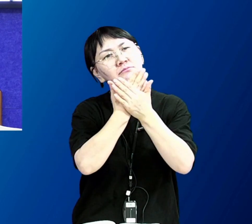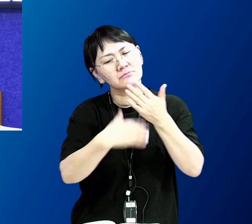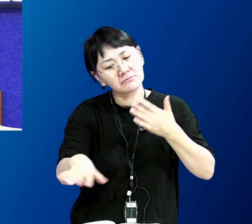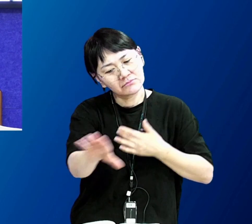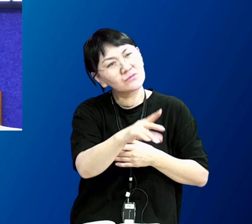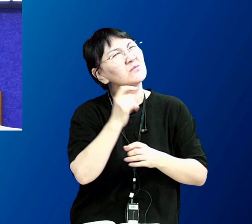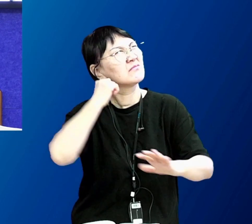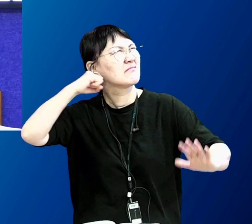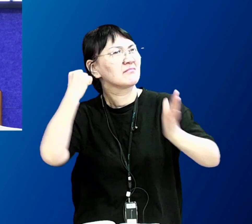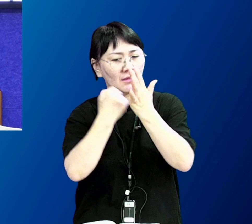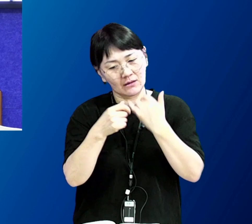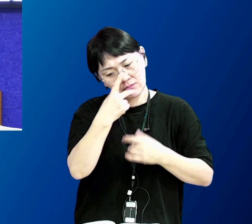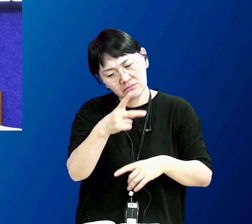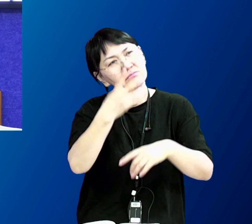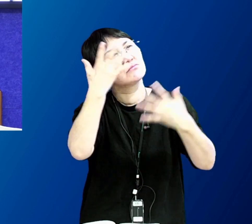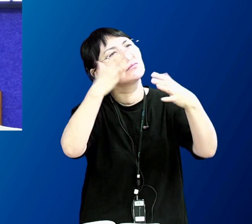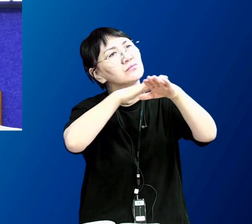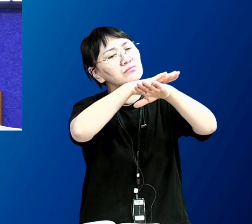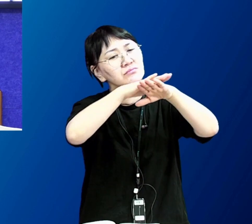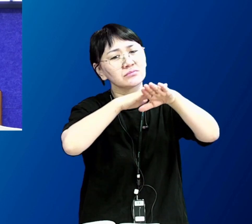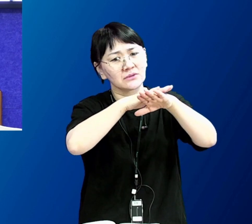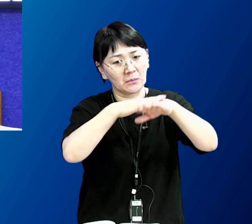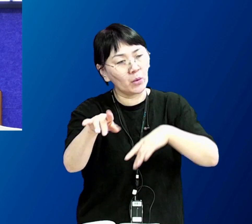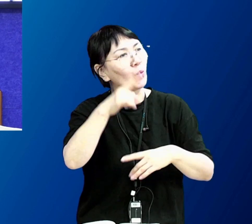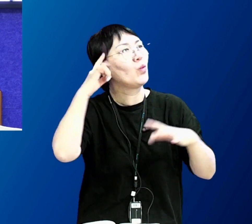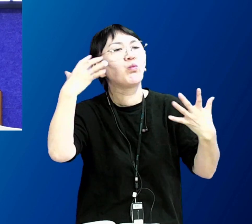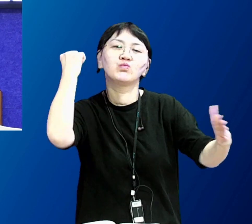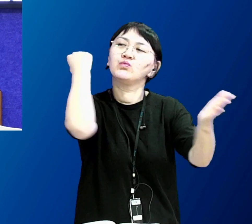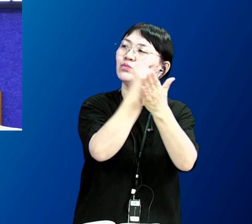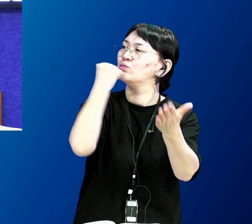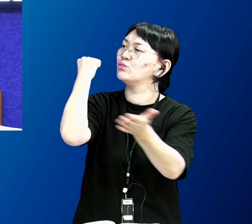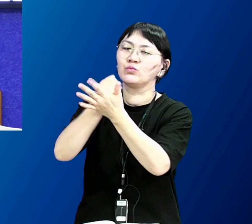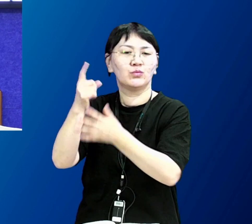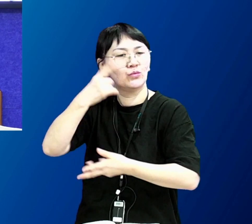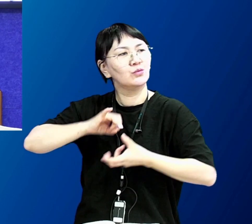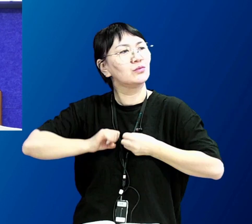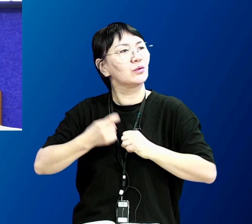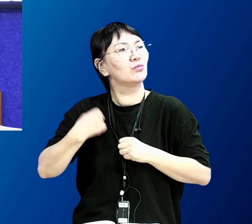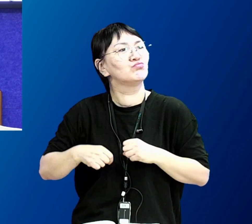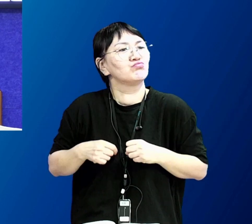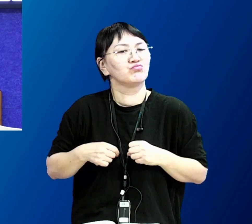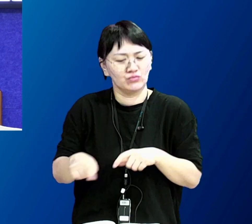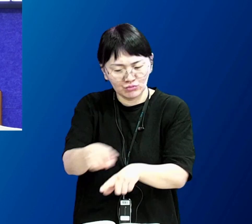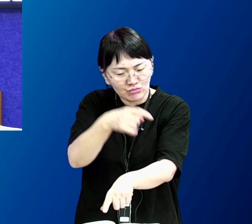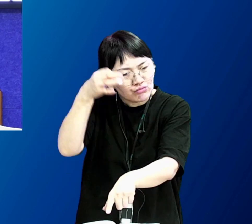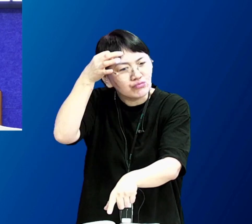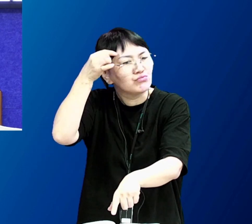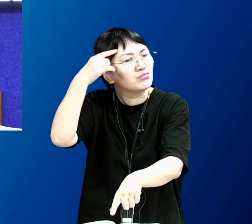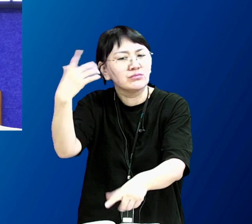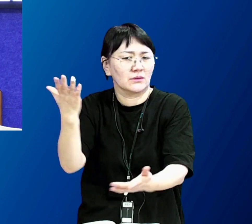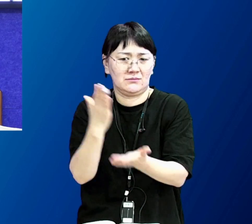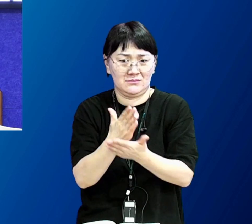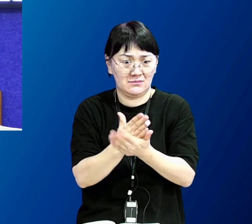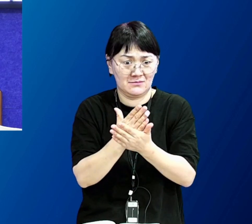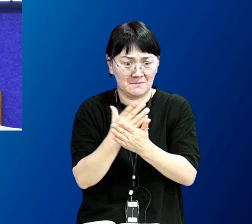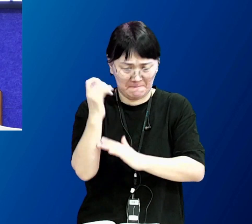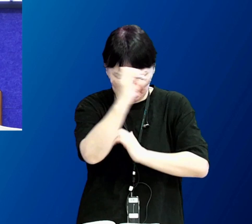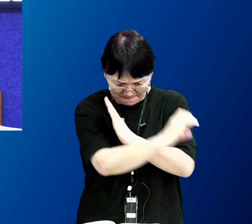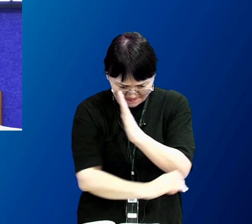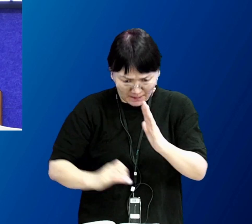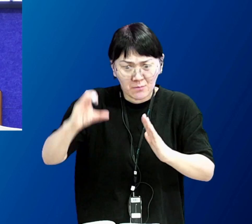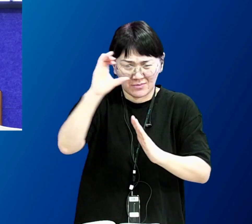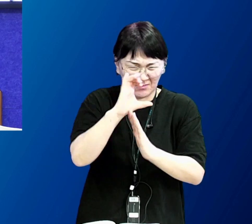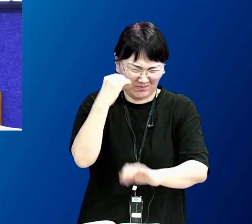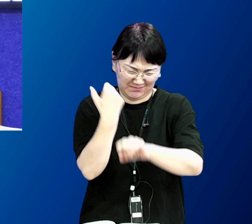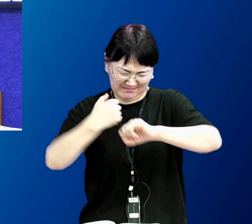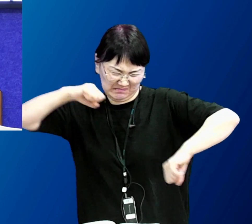тэднийг өршөөгөөч. Тэд юу хийж байгаагаа мэдхгүй байна. Стефан ч өөрөө